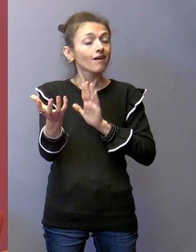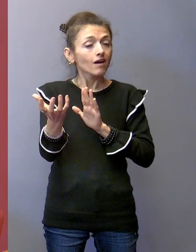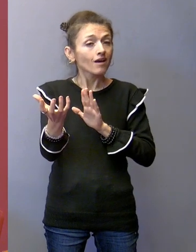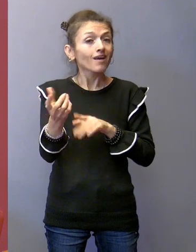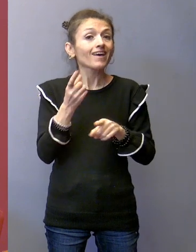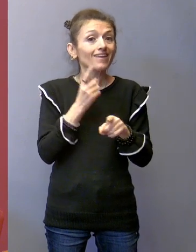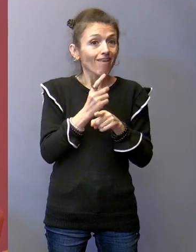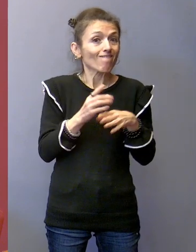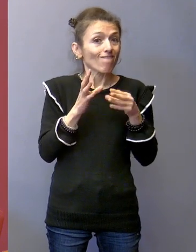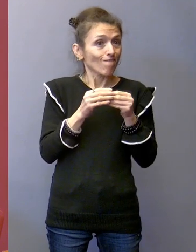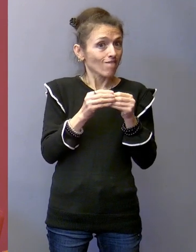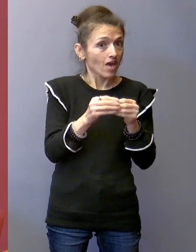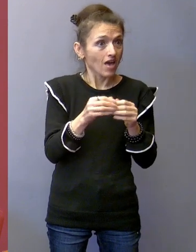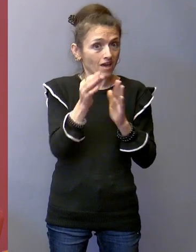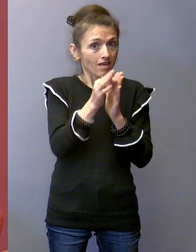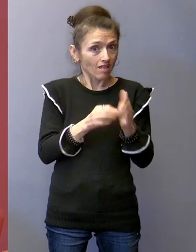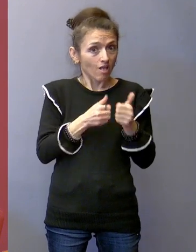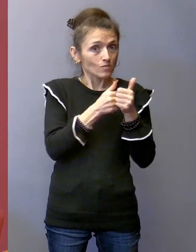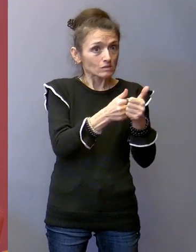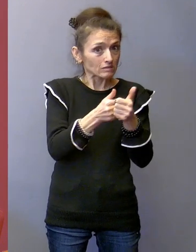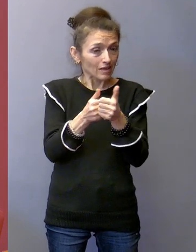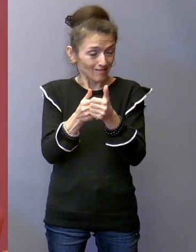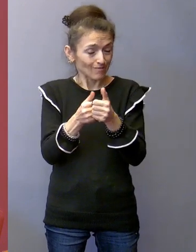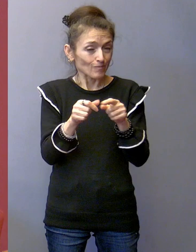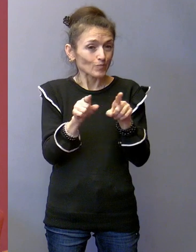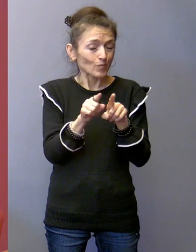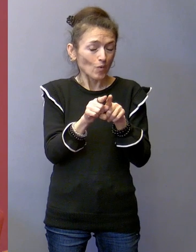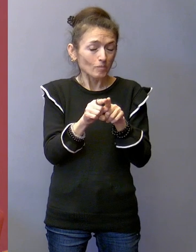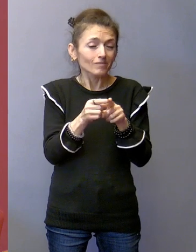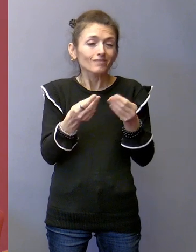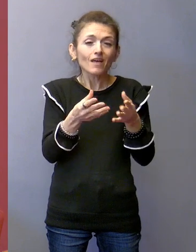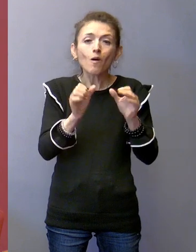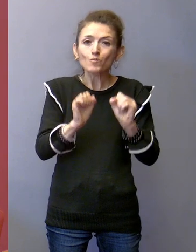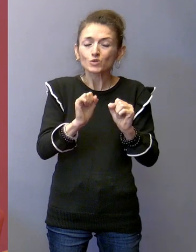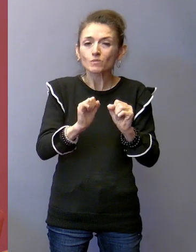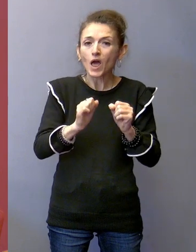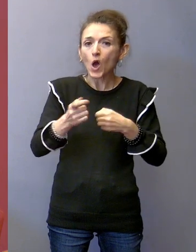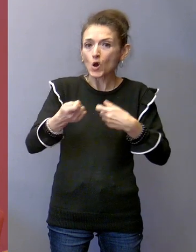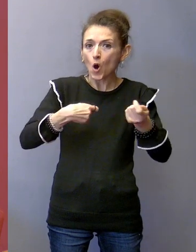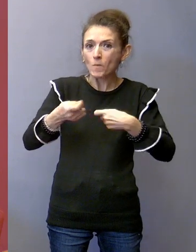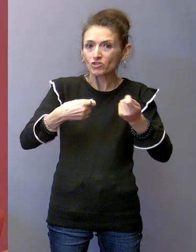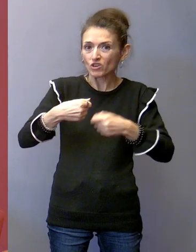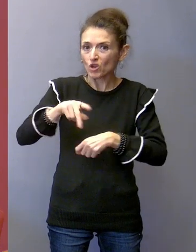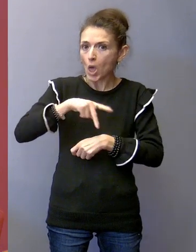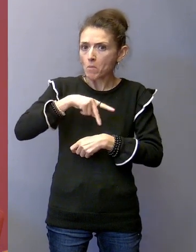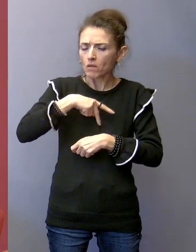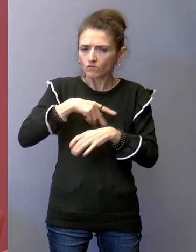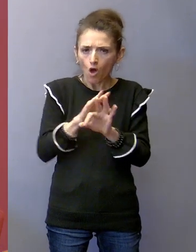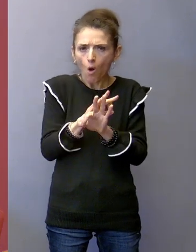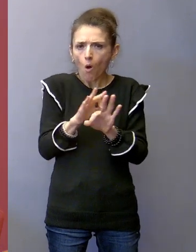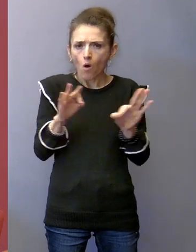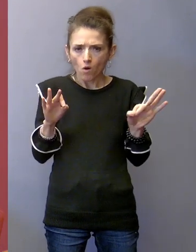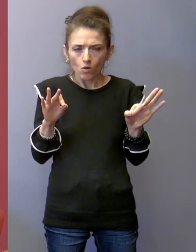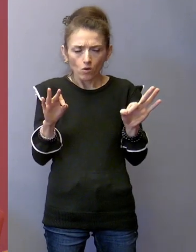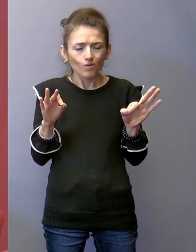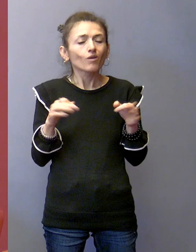necessari adempimenti per consentirne un effettiva commercializzazione da parte il privato le modifiche